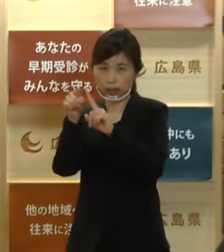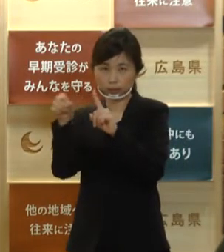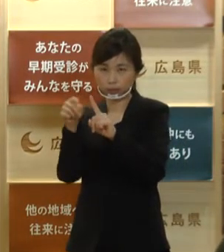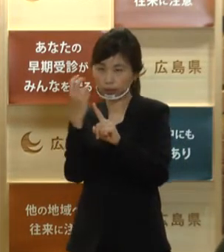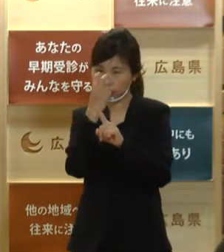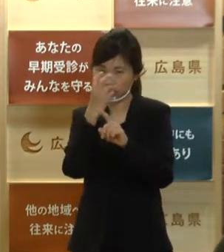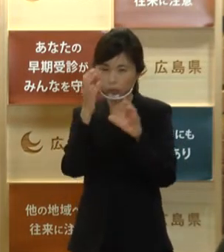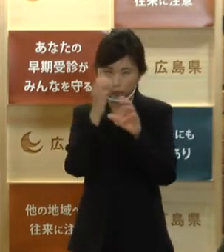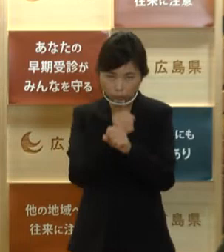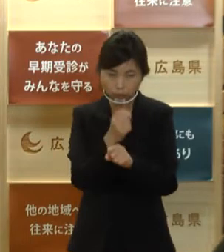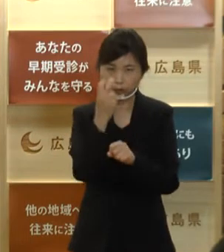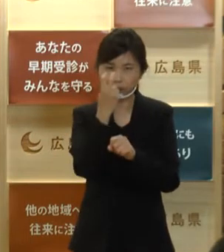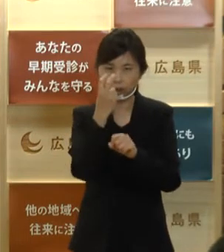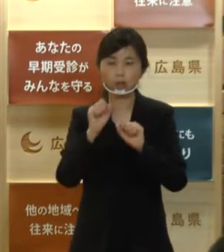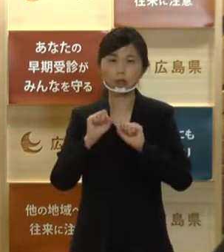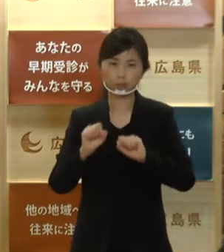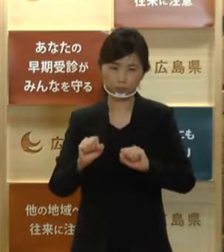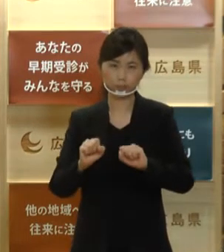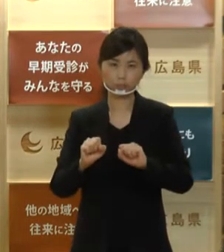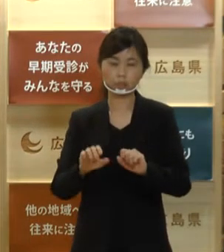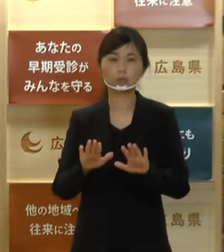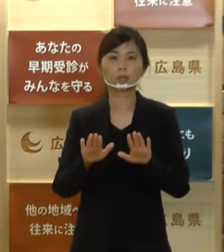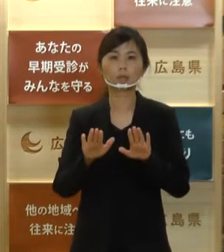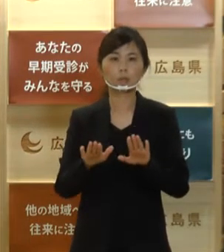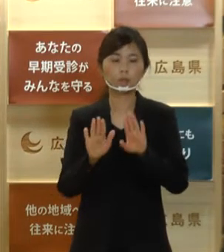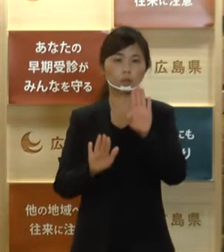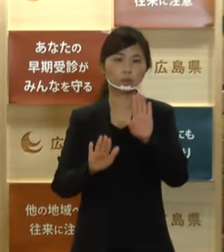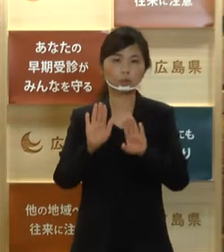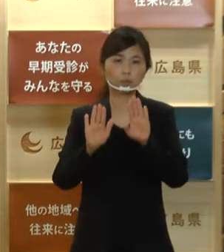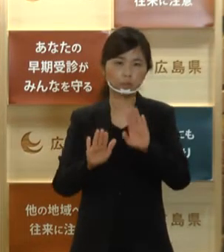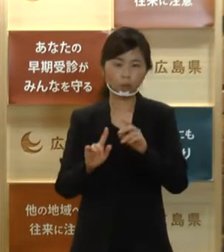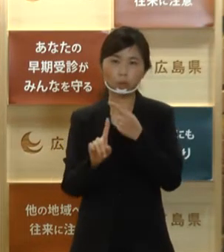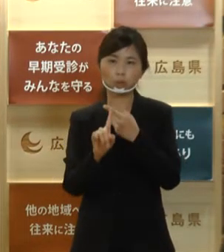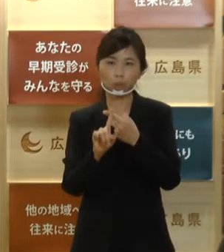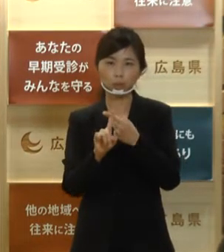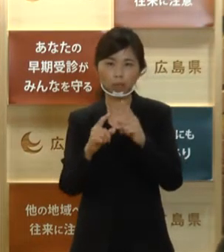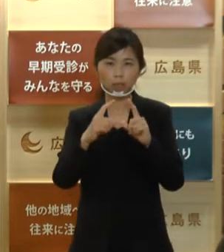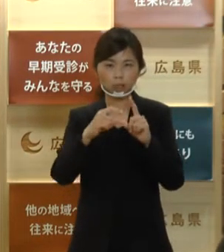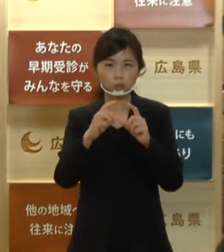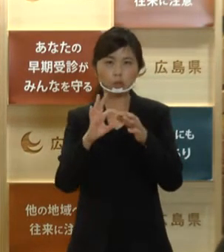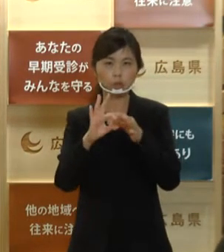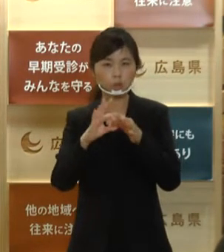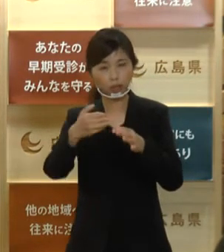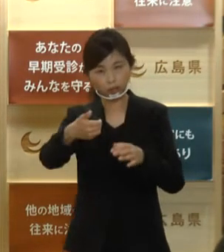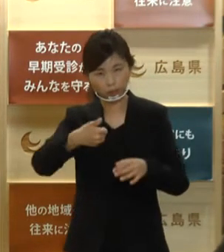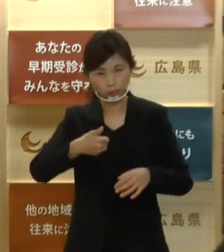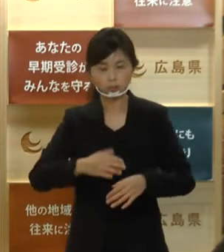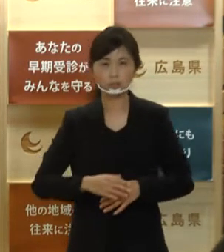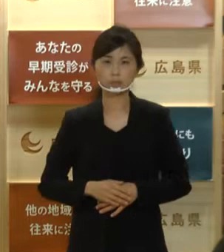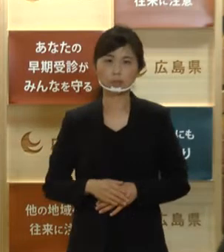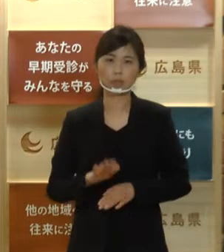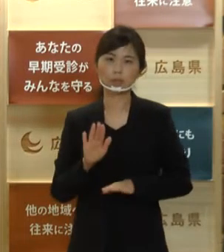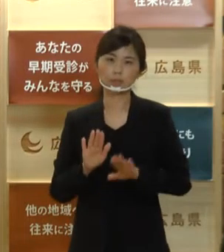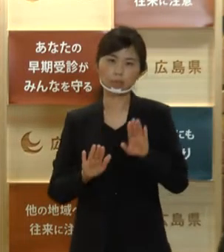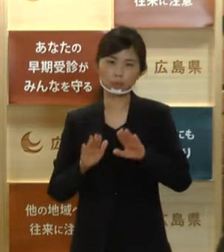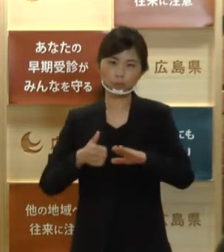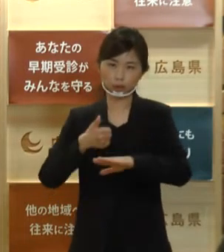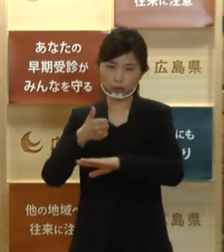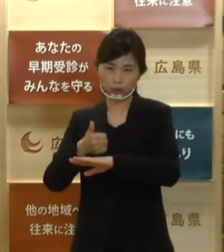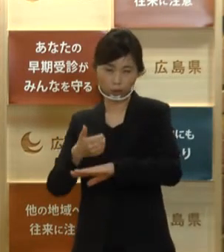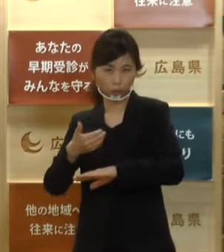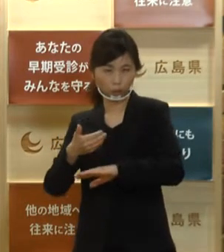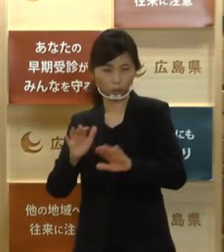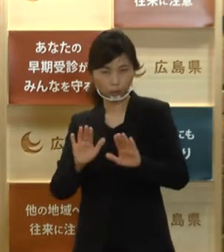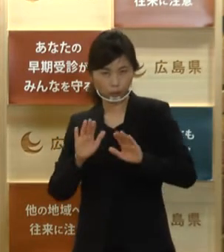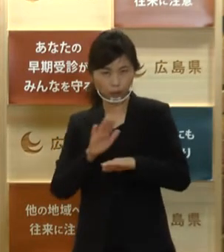での受験状況や陽性率について伺います。合わせて知事の現状の受け止めをお願いいたします